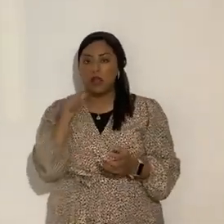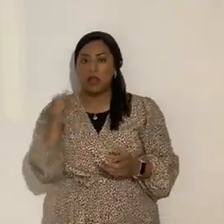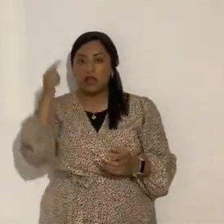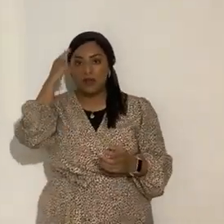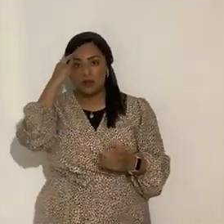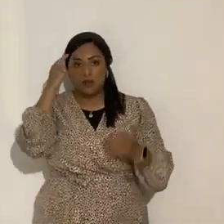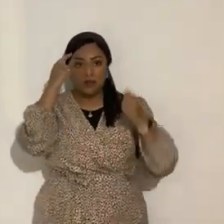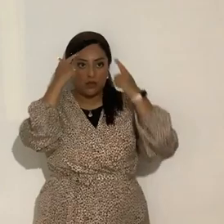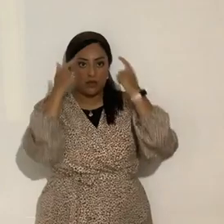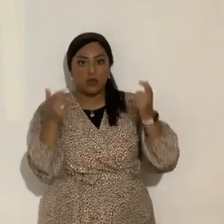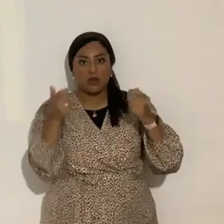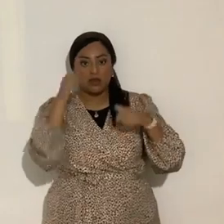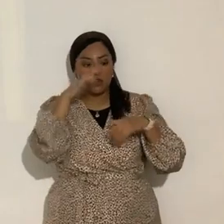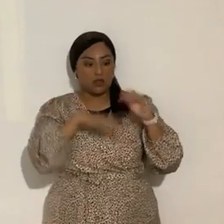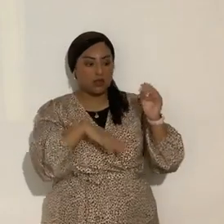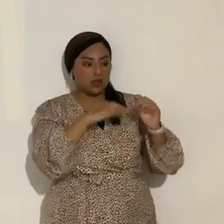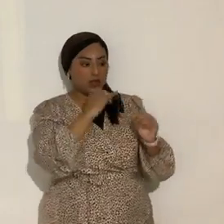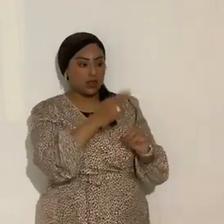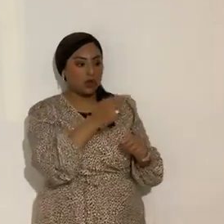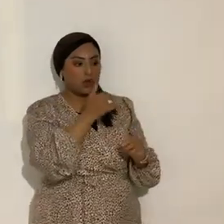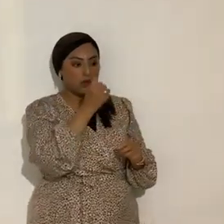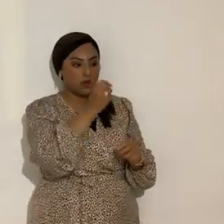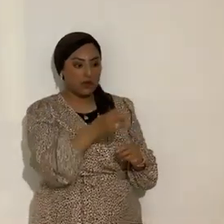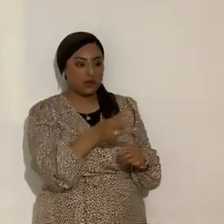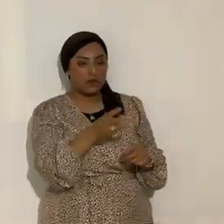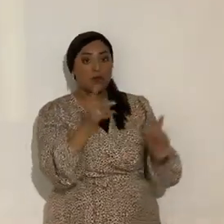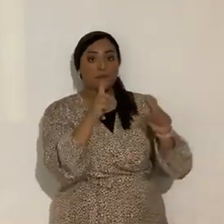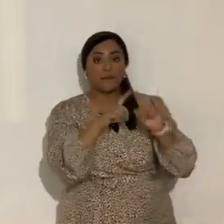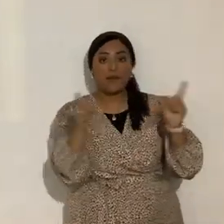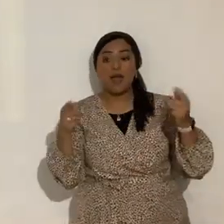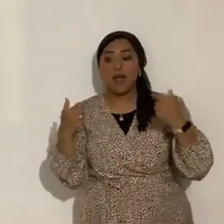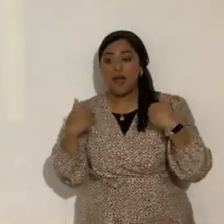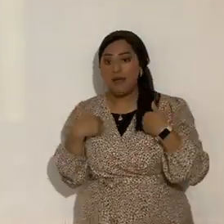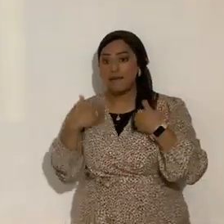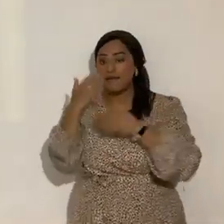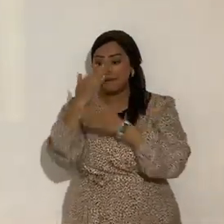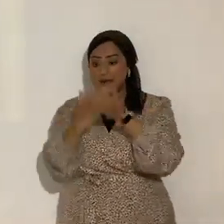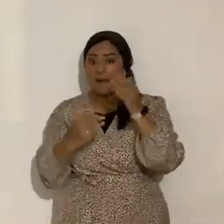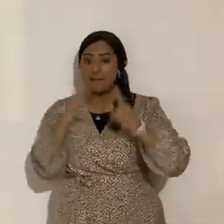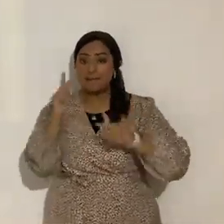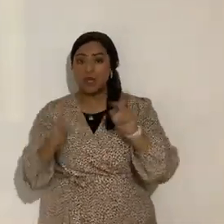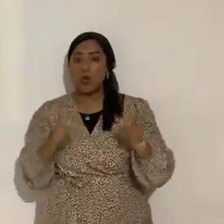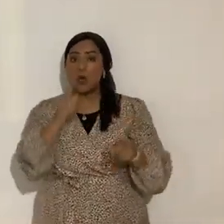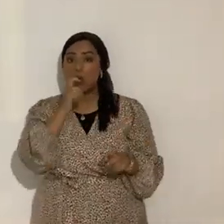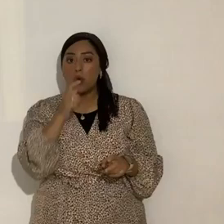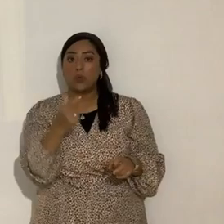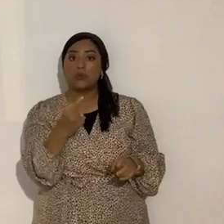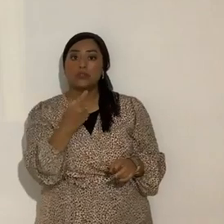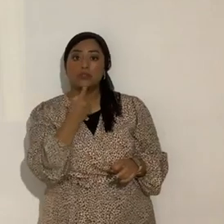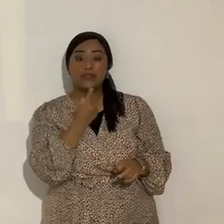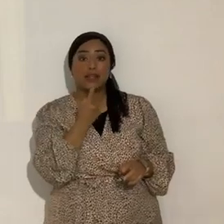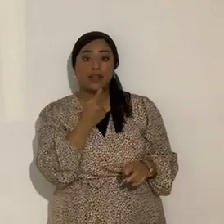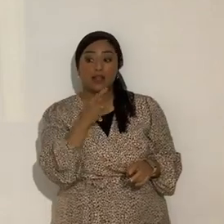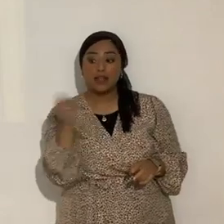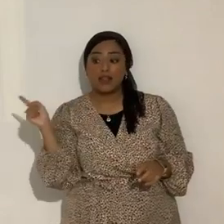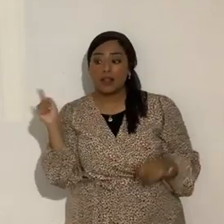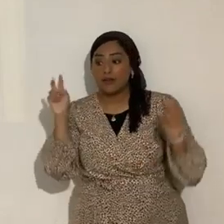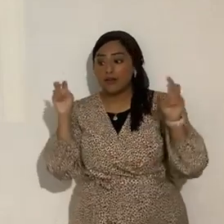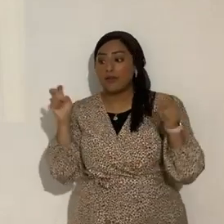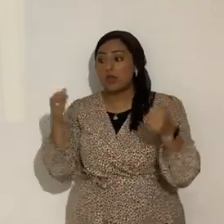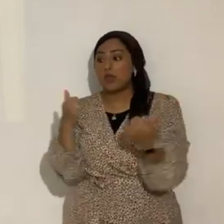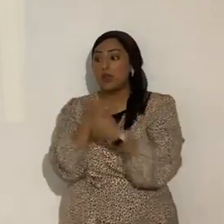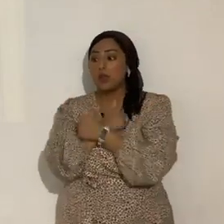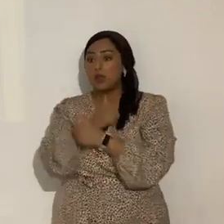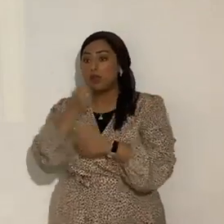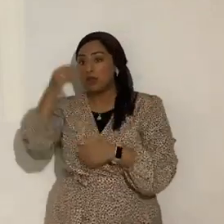creemos superiores a Yahweh, a Yahshua. Pero hay gente que dice, que ama a